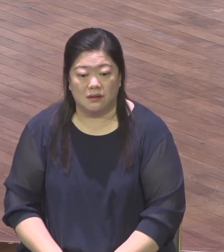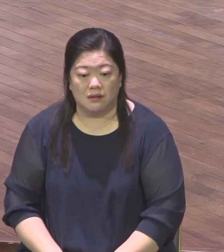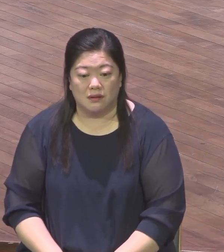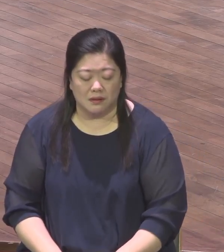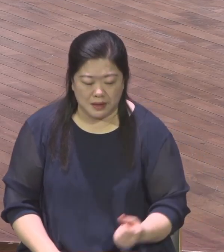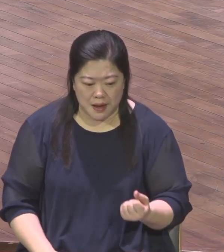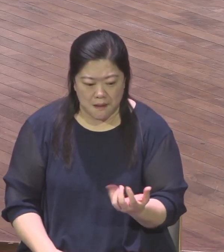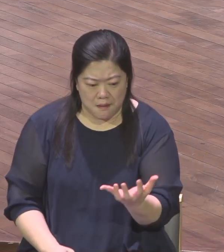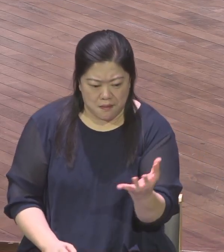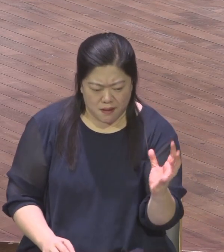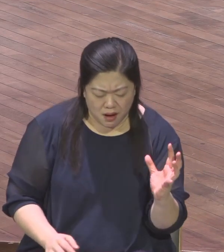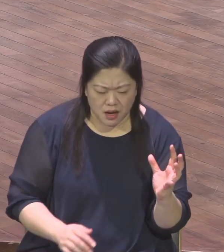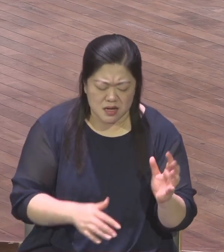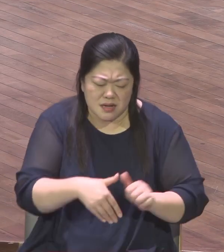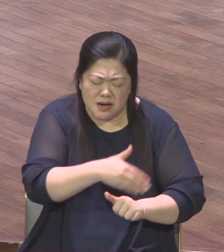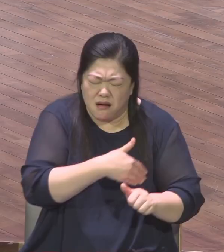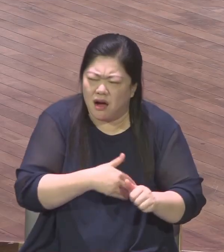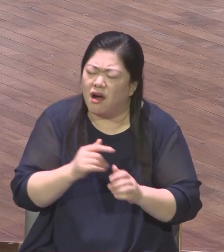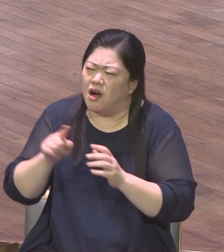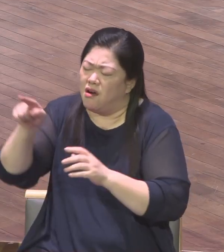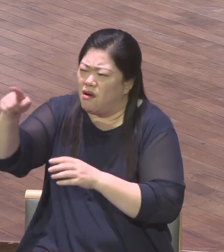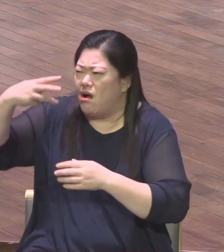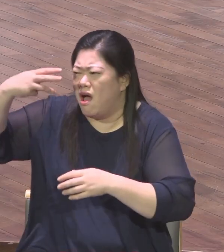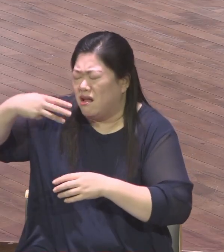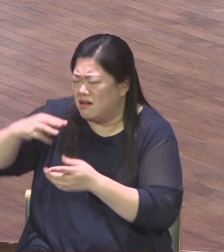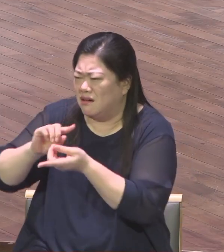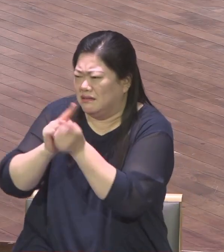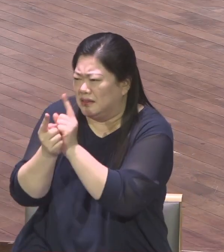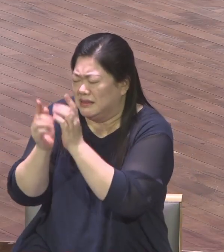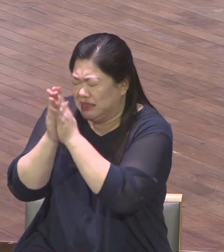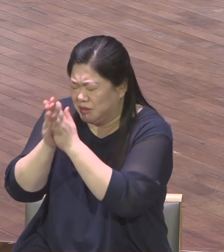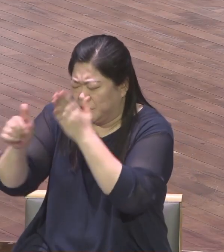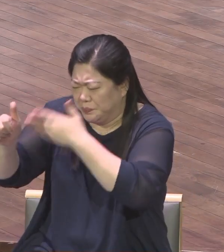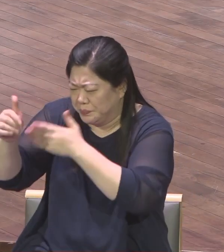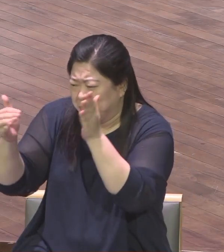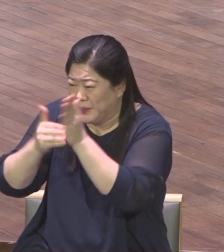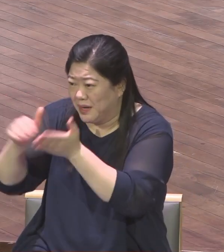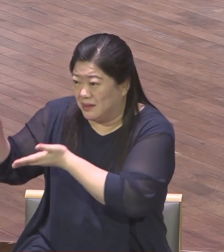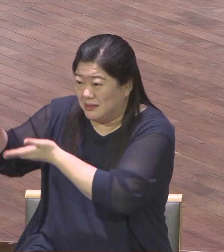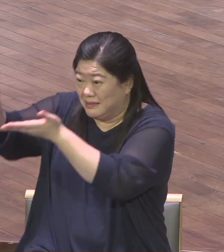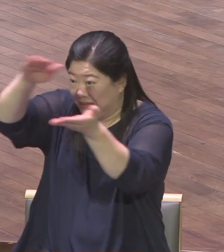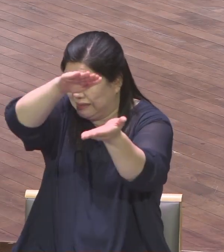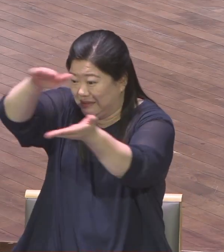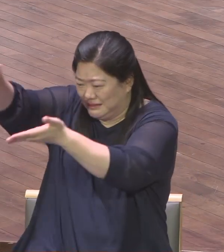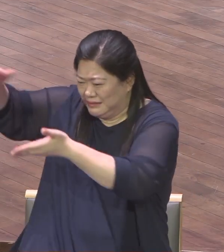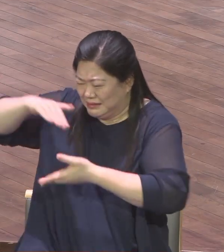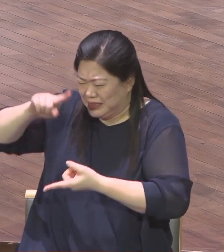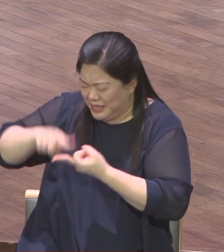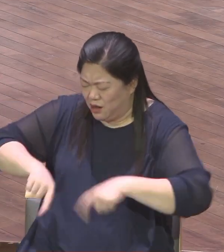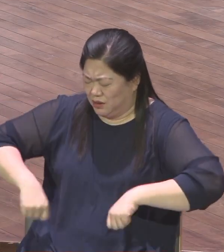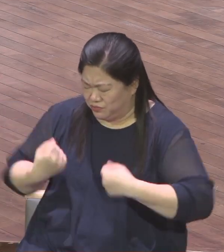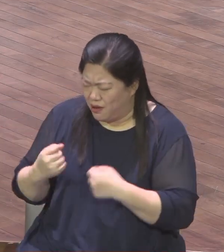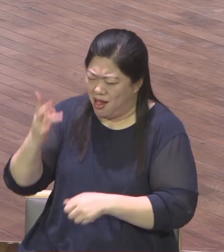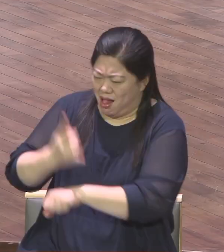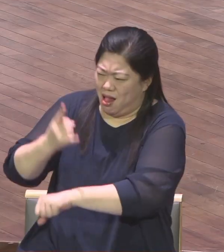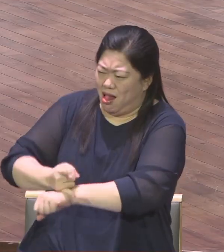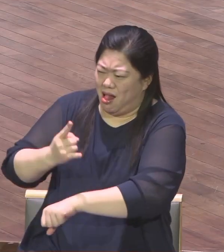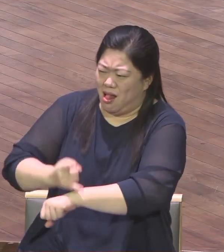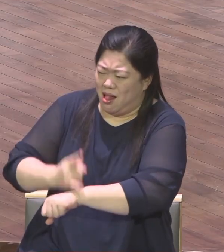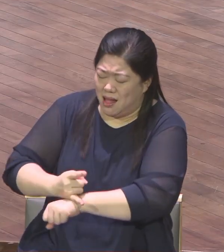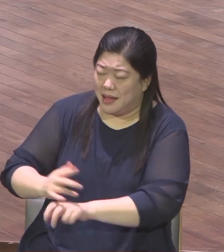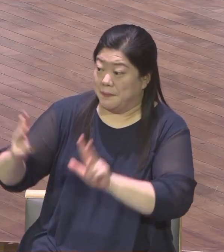요하난을 비롯한 이스라엘 지도자들이 친애굽파가 되어서 갑자기 정색을